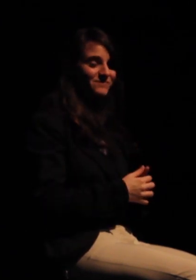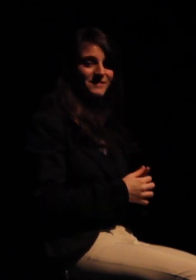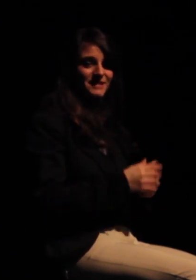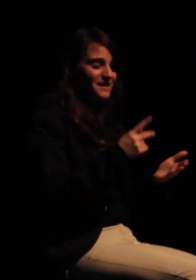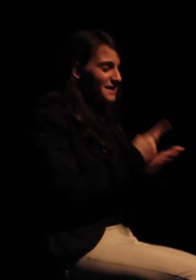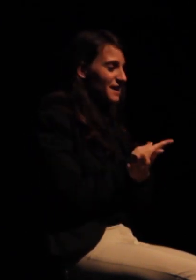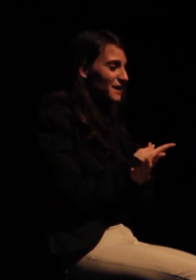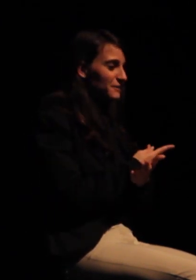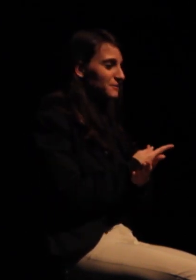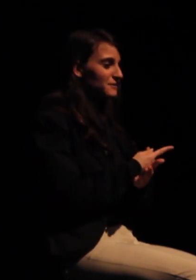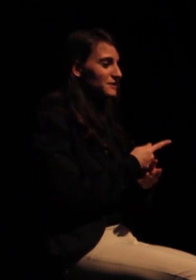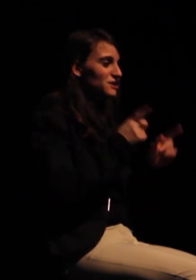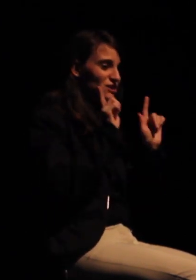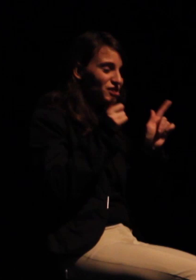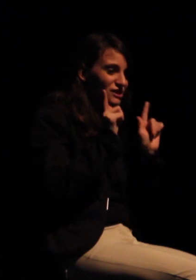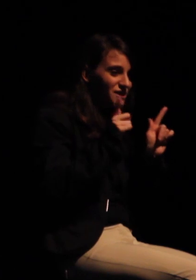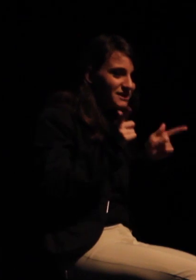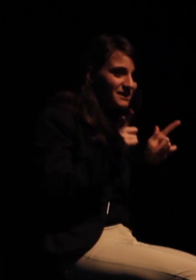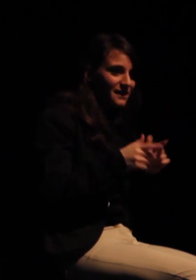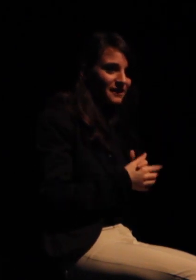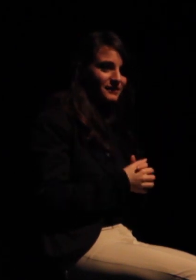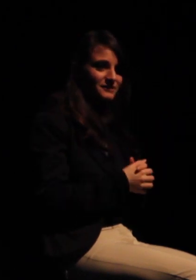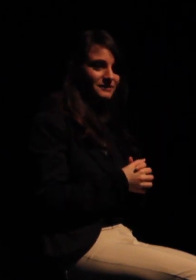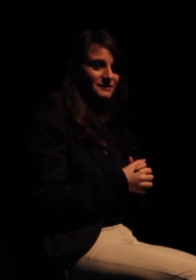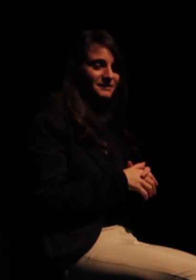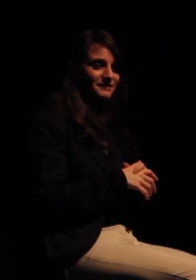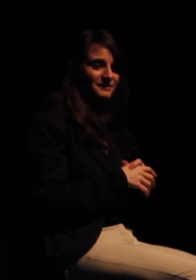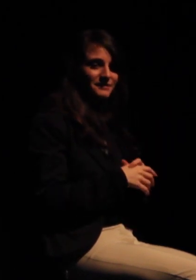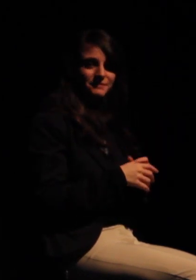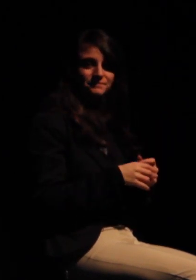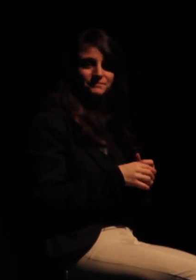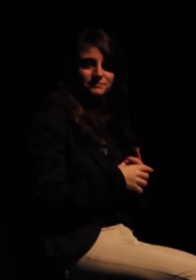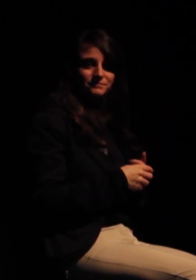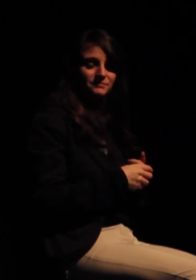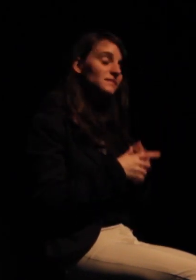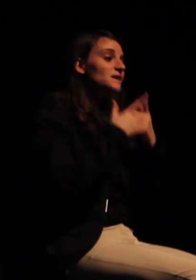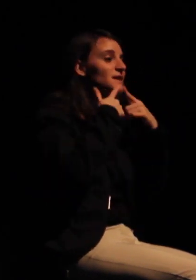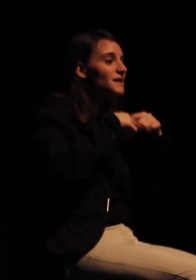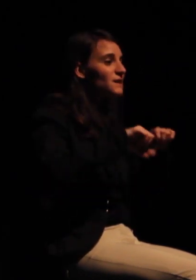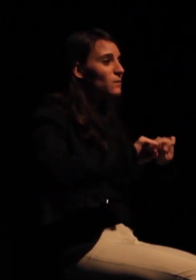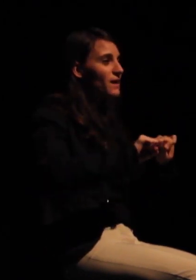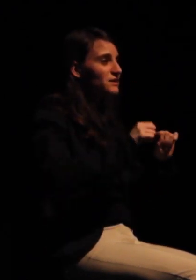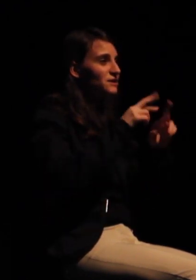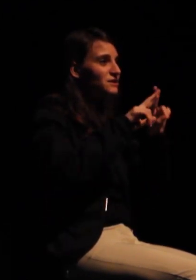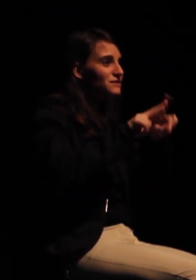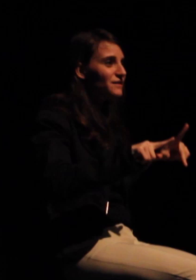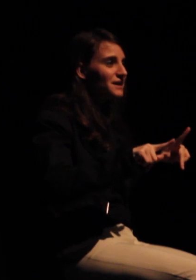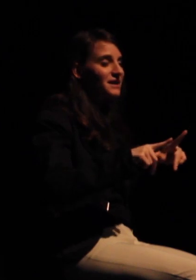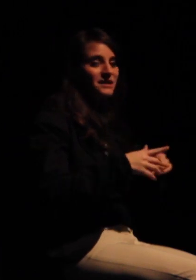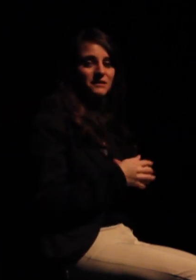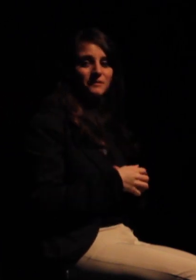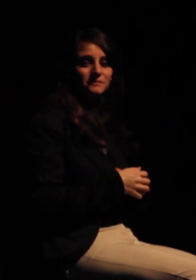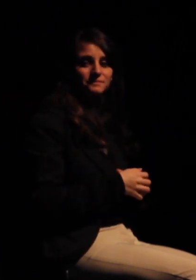Os erros eram gíria, que elas detestavam gíria, que a linguagem devia ser uma coisa, a linguagem